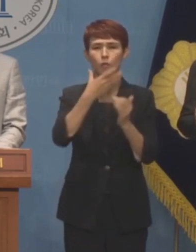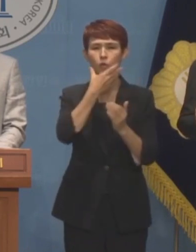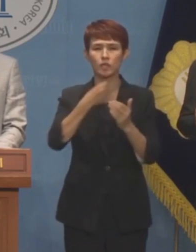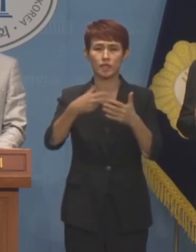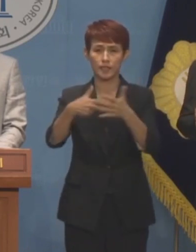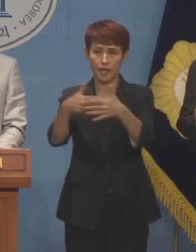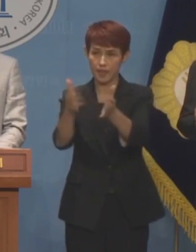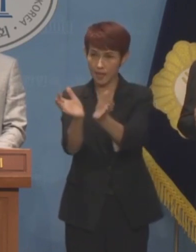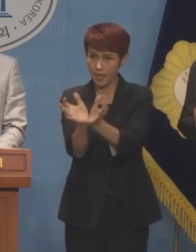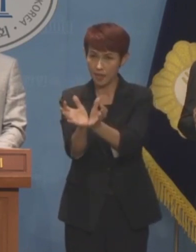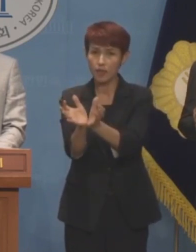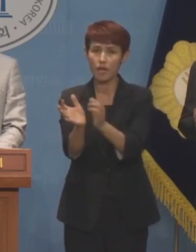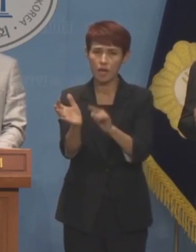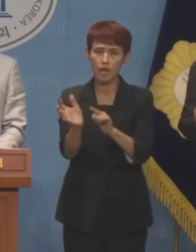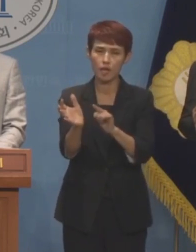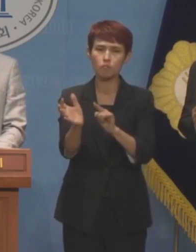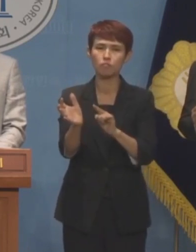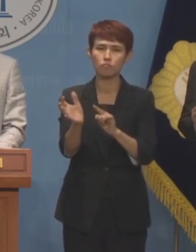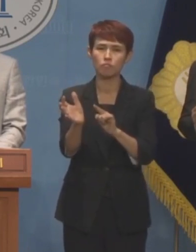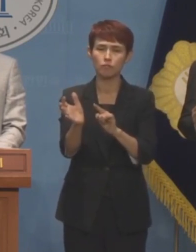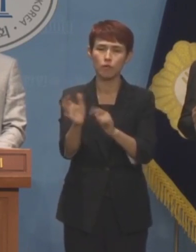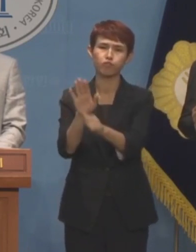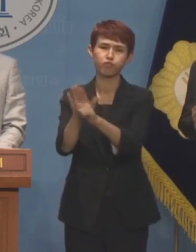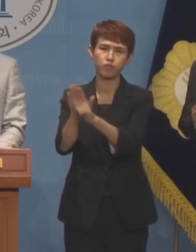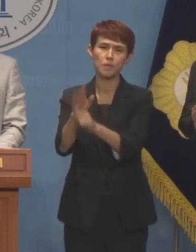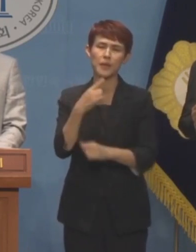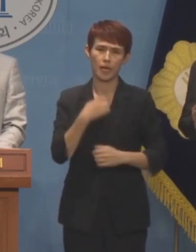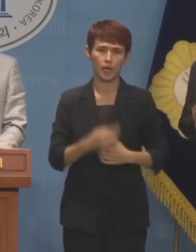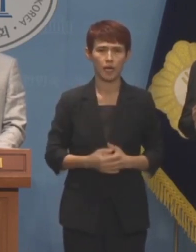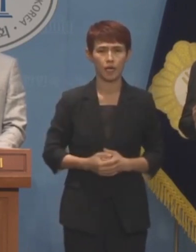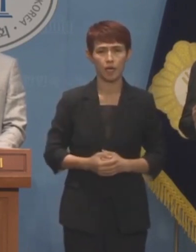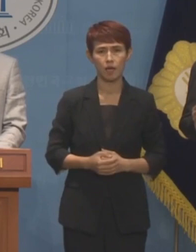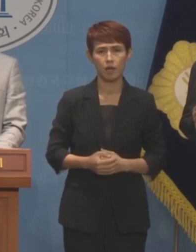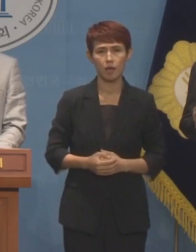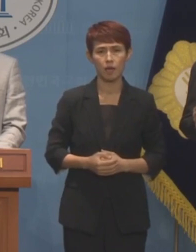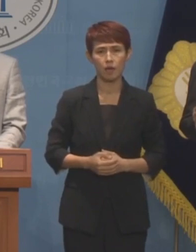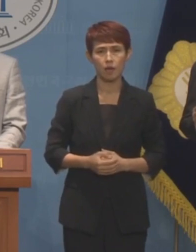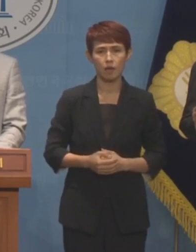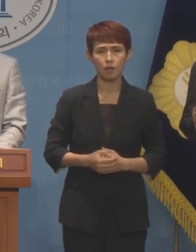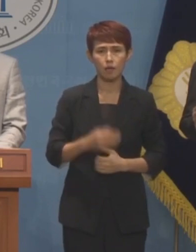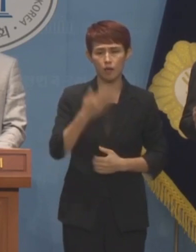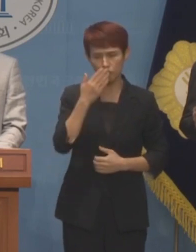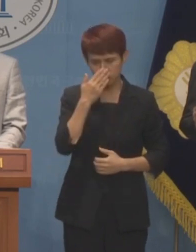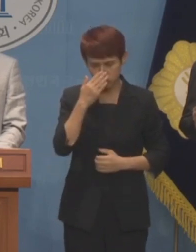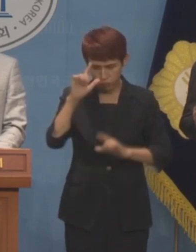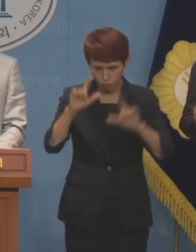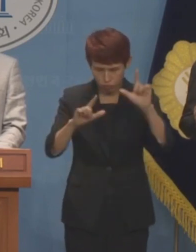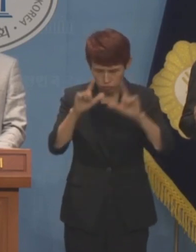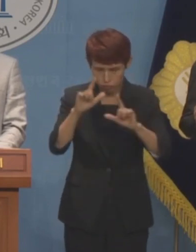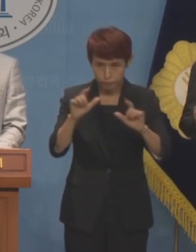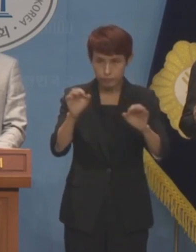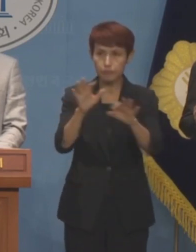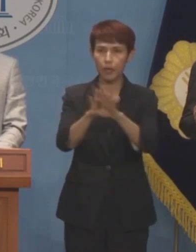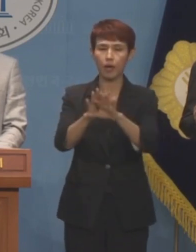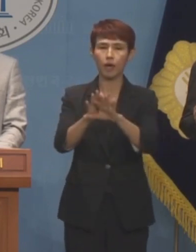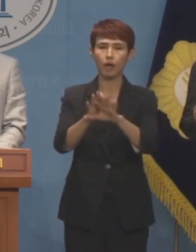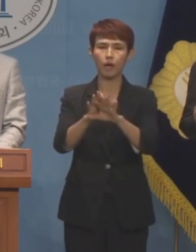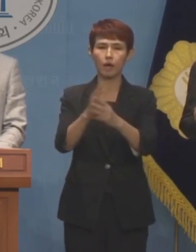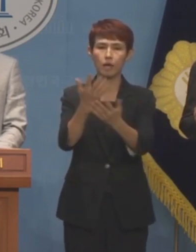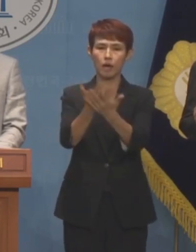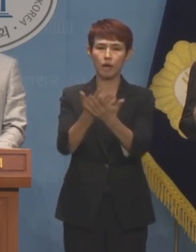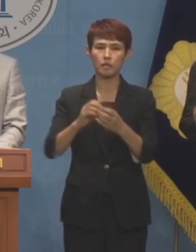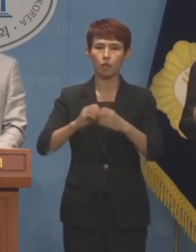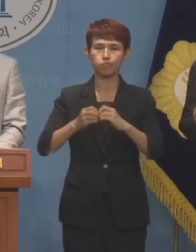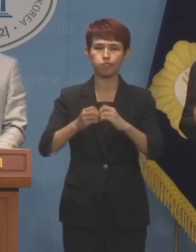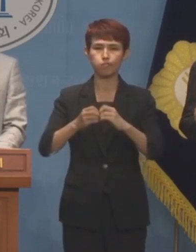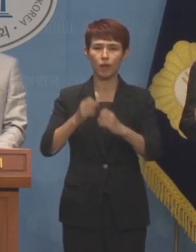마음이 있었기에 그 일도 잠시 도왔습니다. 그런데 그 순수함은 어디로 갔는지 장부 조작으로